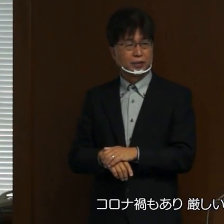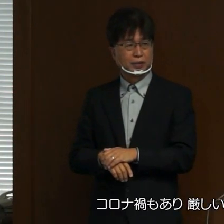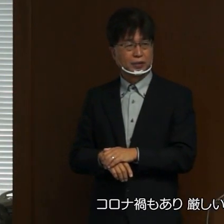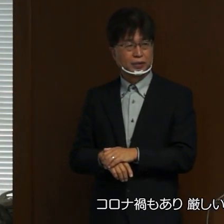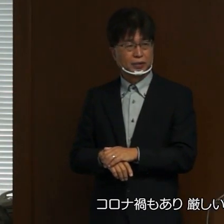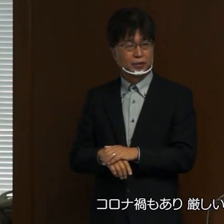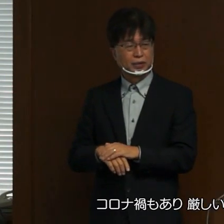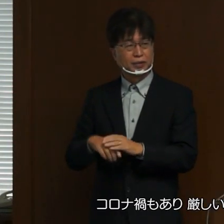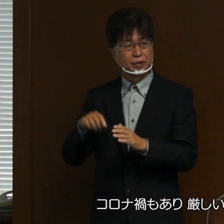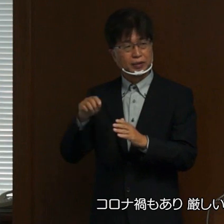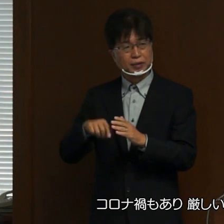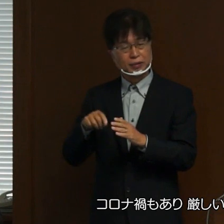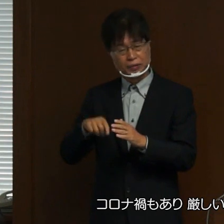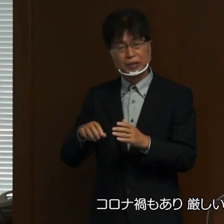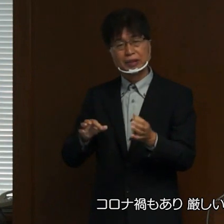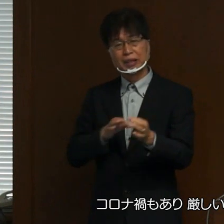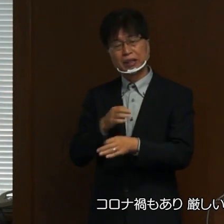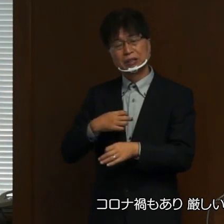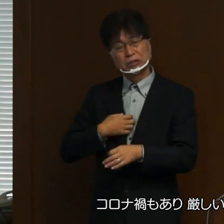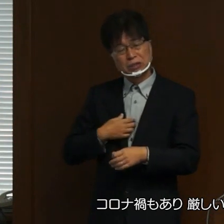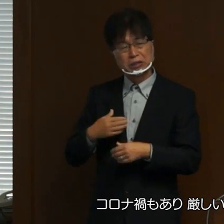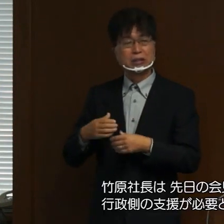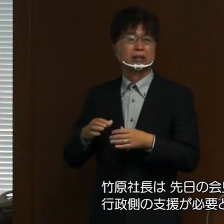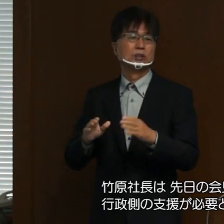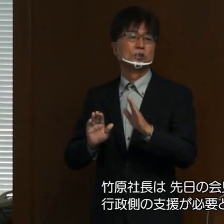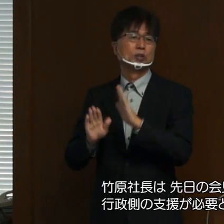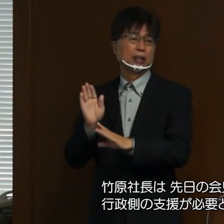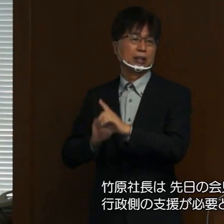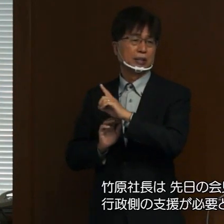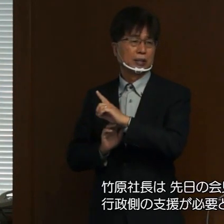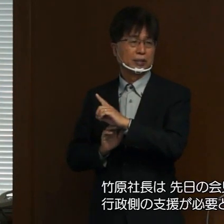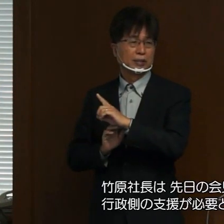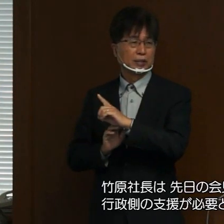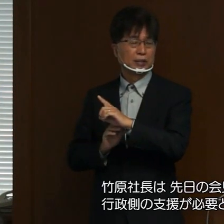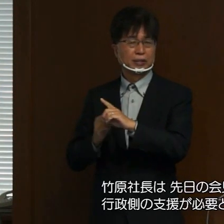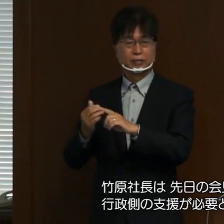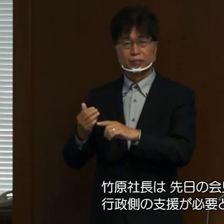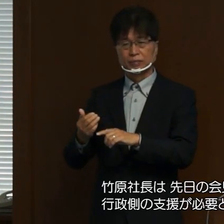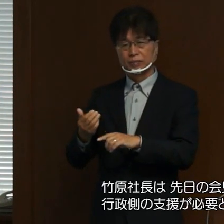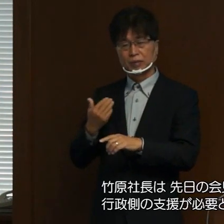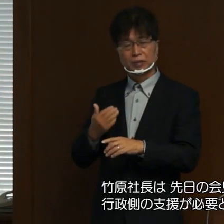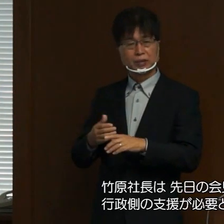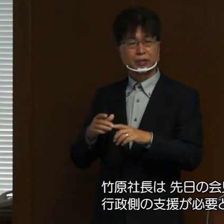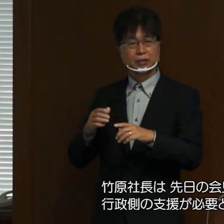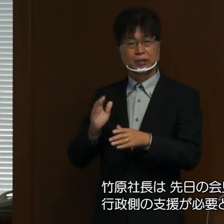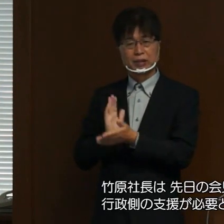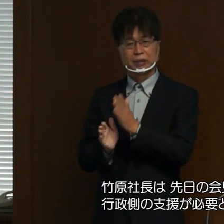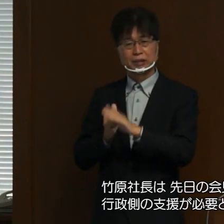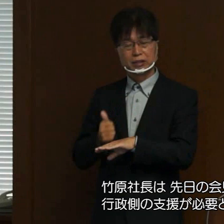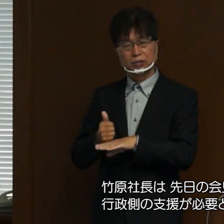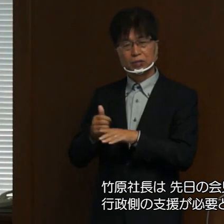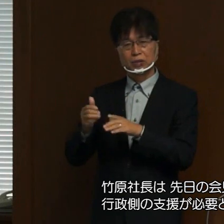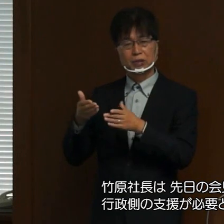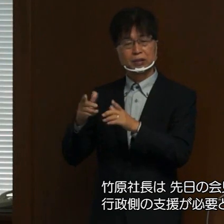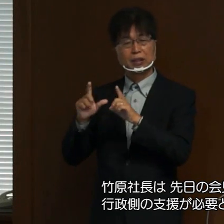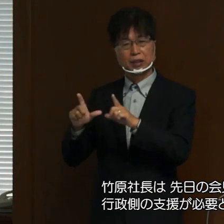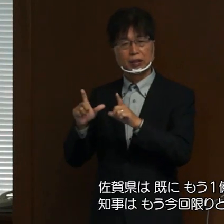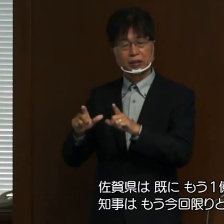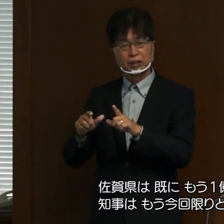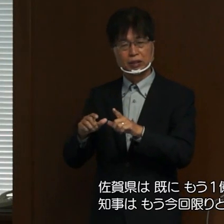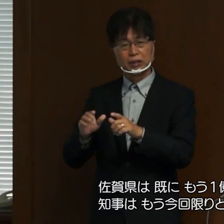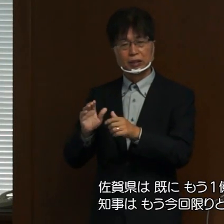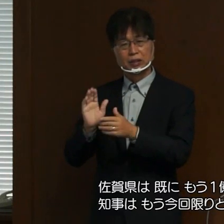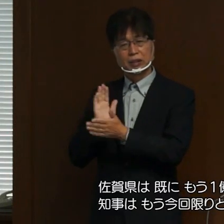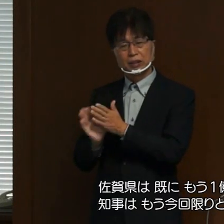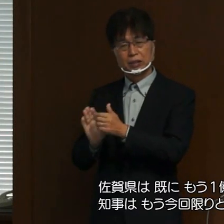が、コロナ禍もあり厳しい状態が続いています。竹原社長は先日の会見で行政の支援が必要と述べておりましたが、佐